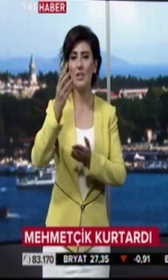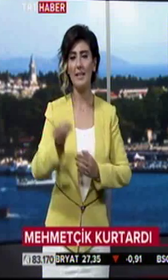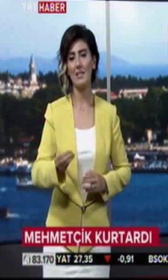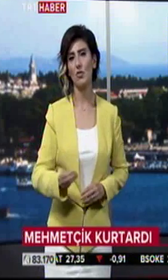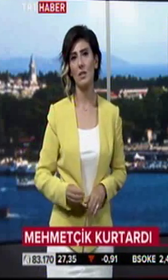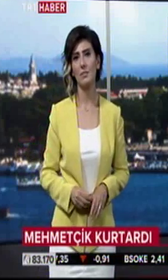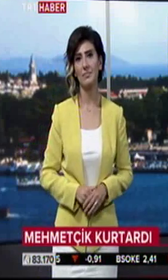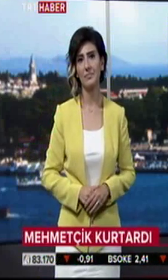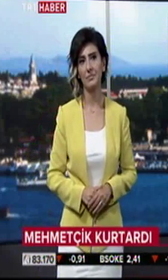edilecek.